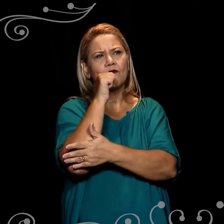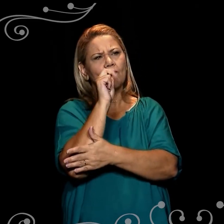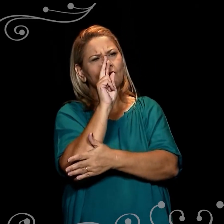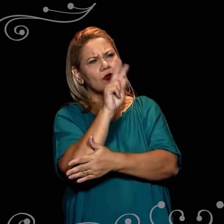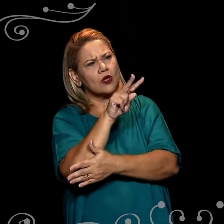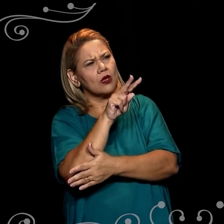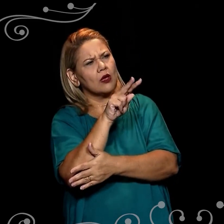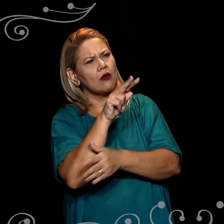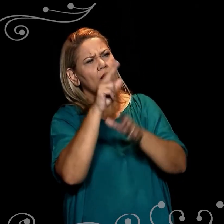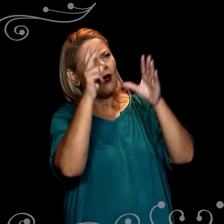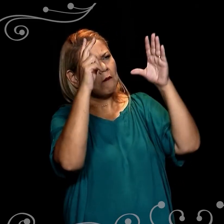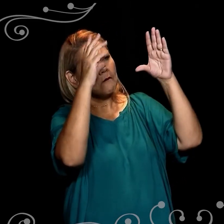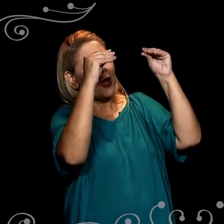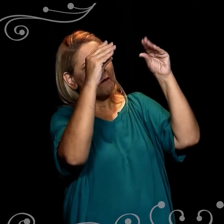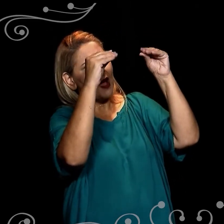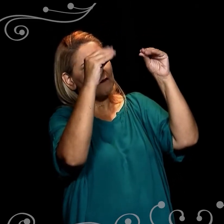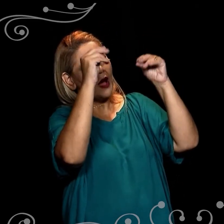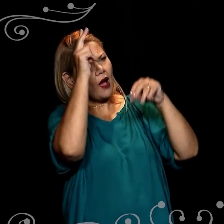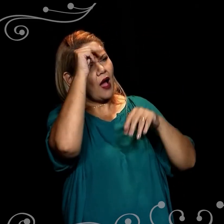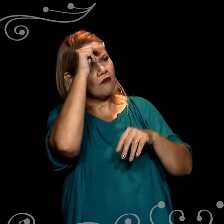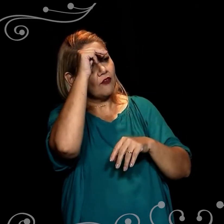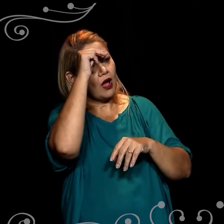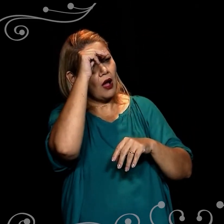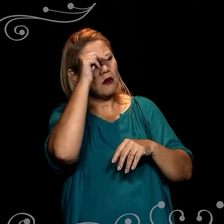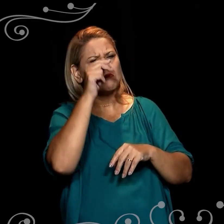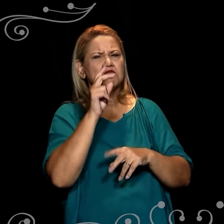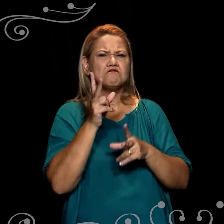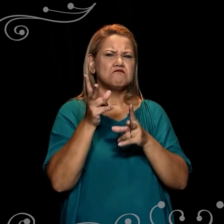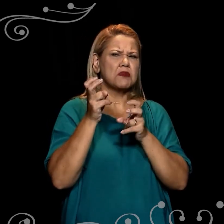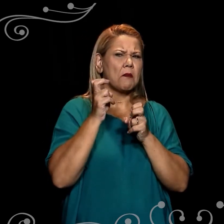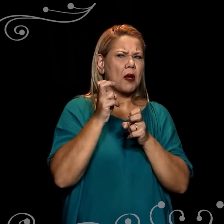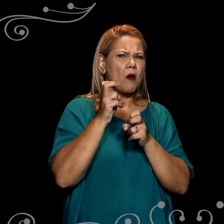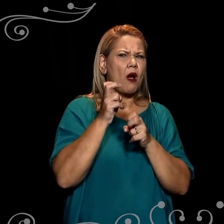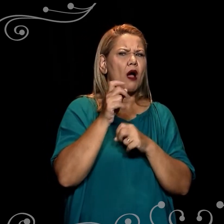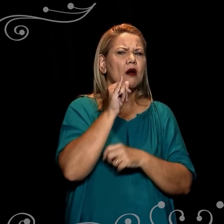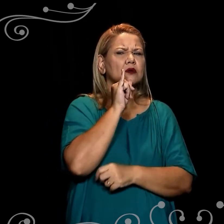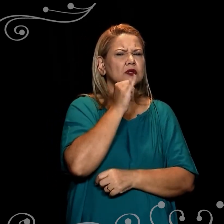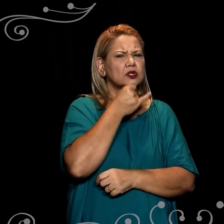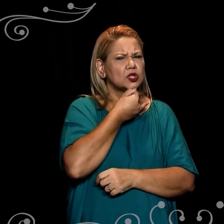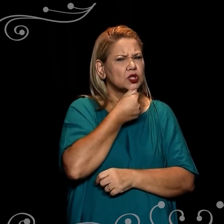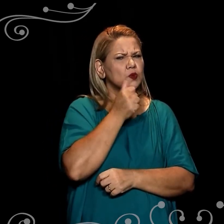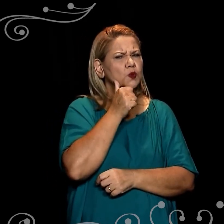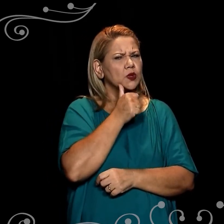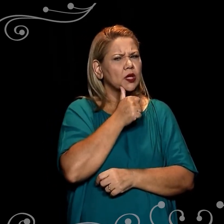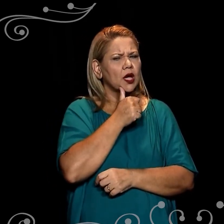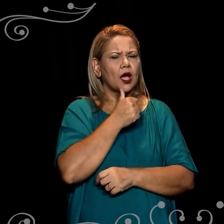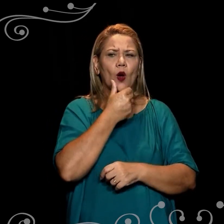percebeu que ela parecia muito triste. Quando a guardadora de gansos voltou